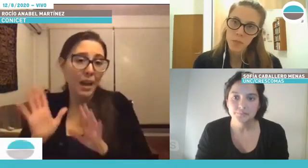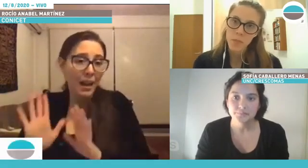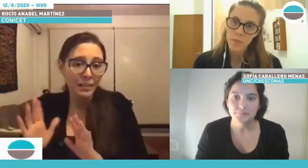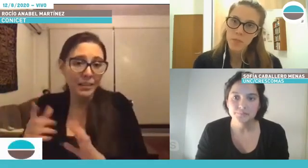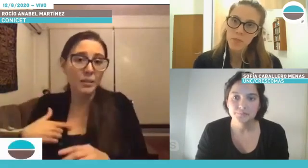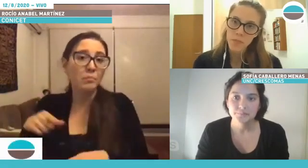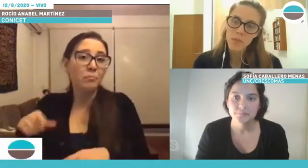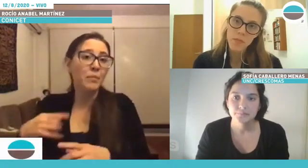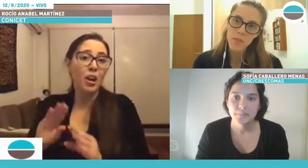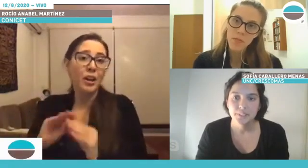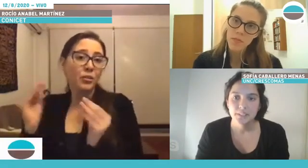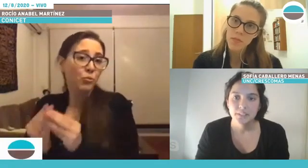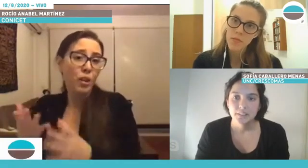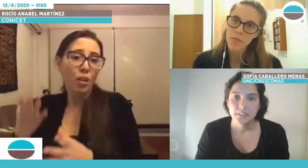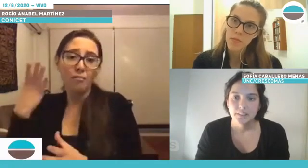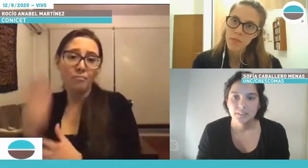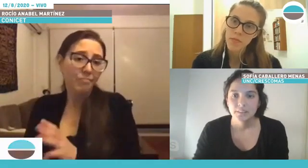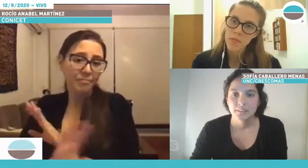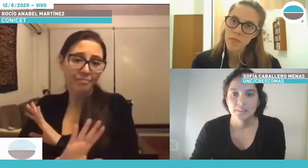Claro.